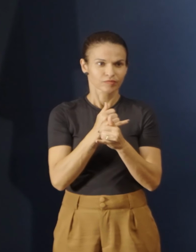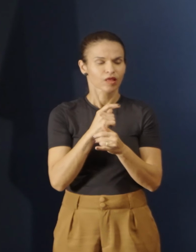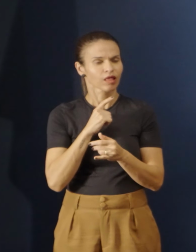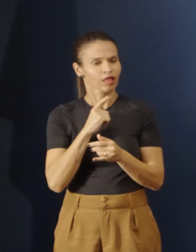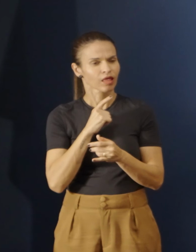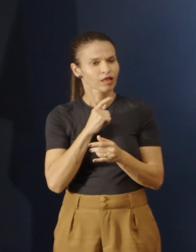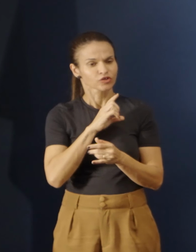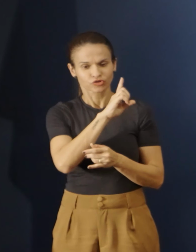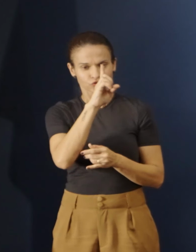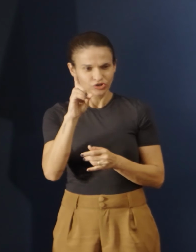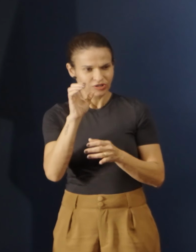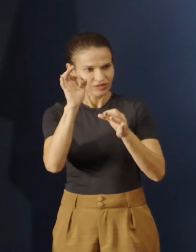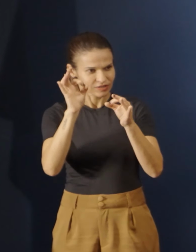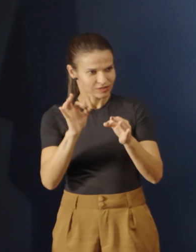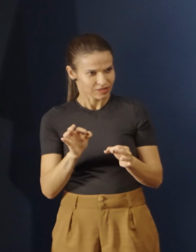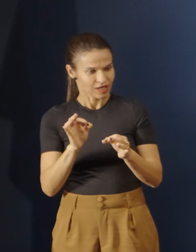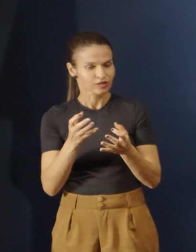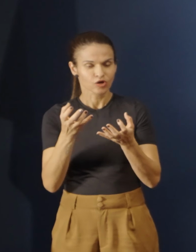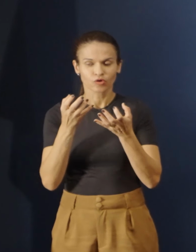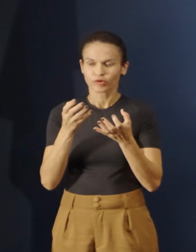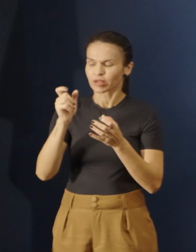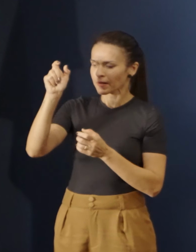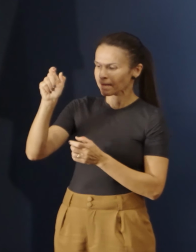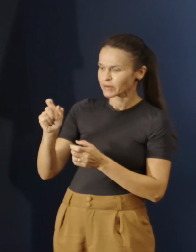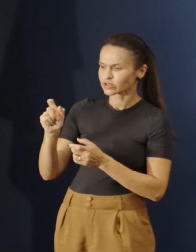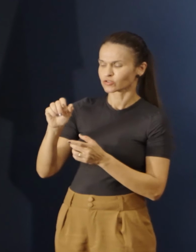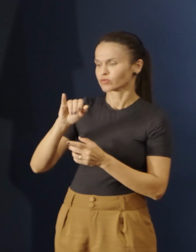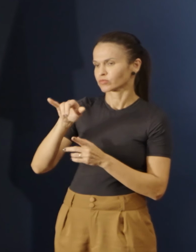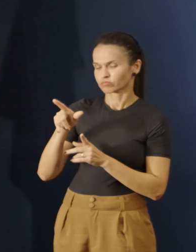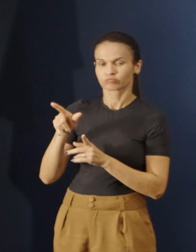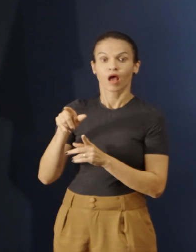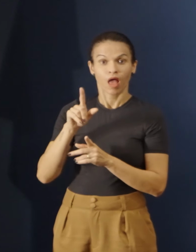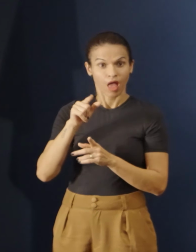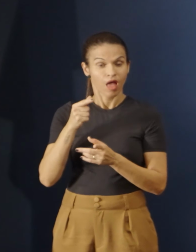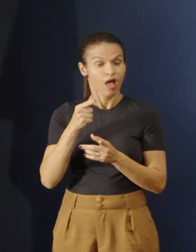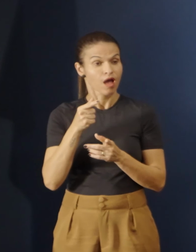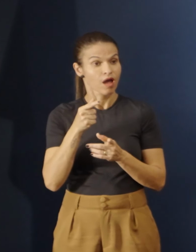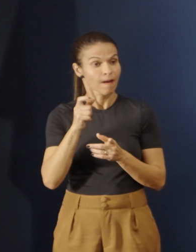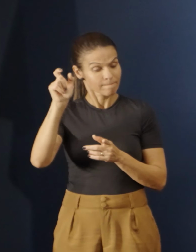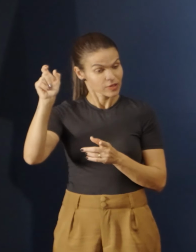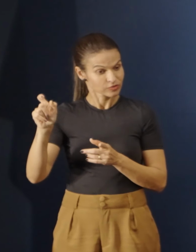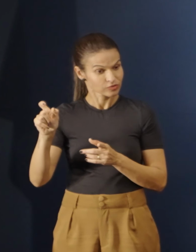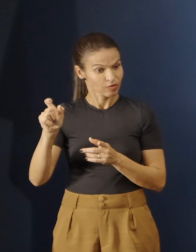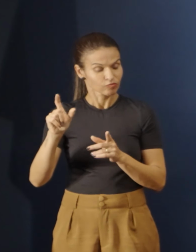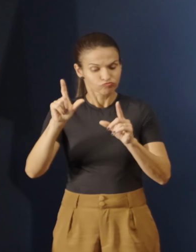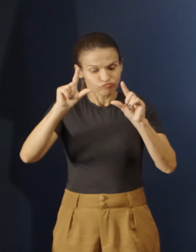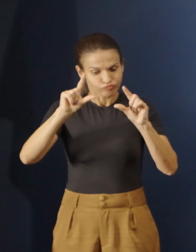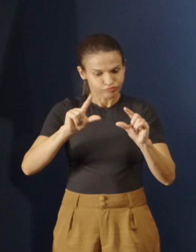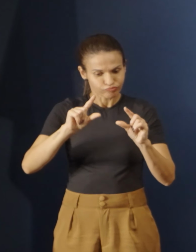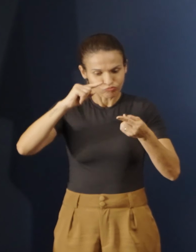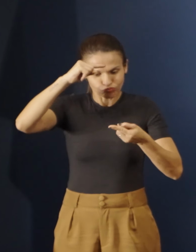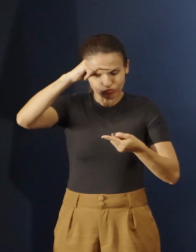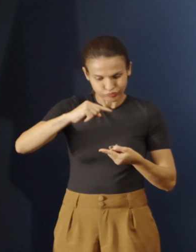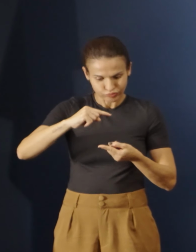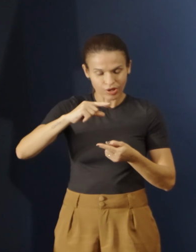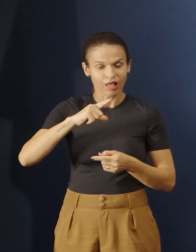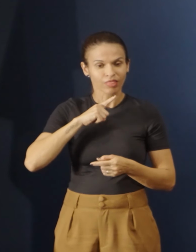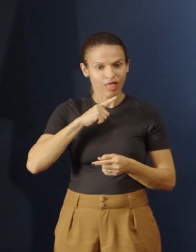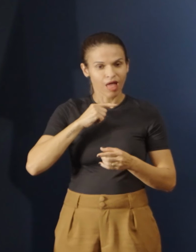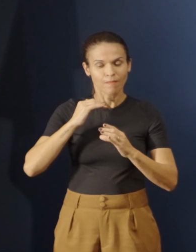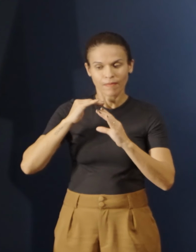e-mail, eletrônico. Você diz, querido fulano, cara fulano, já sinto, ou seja, o vocativo. Por mais que seja menor, você tem uma mensagem.